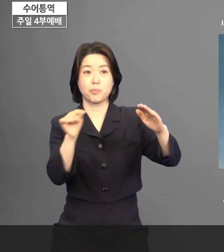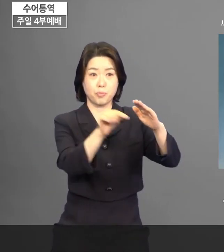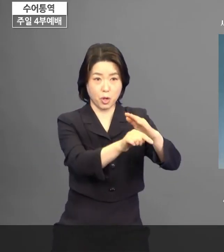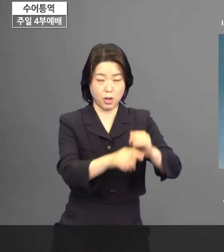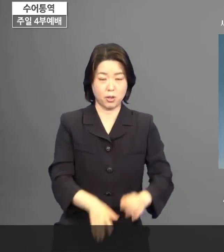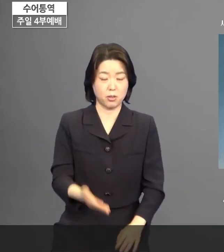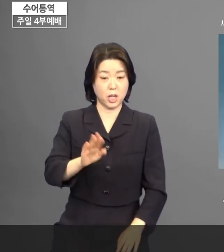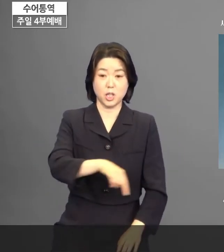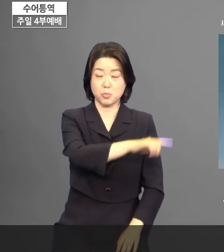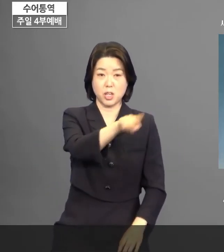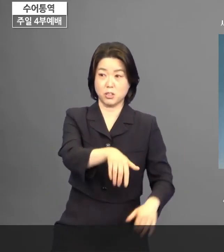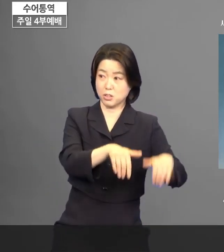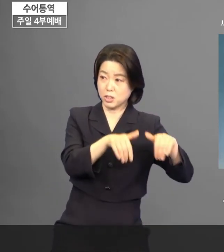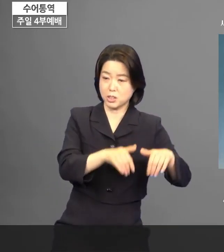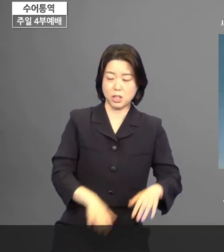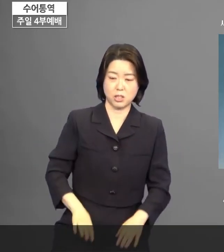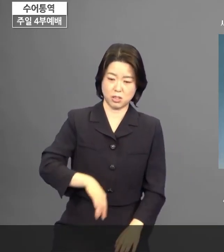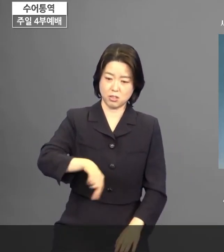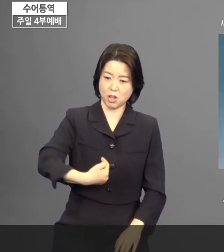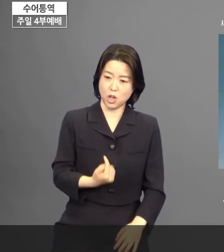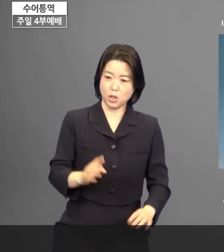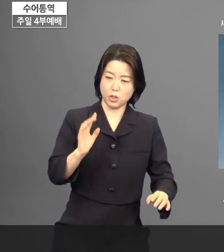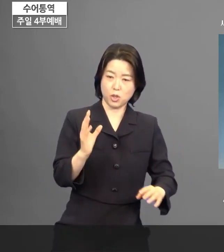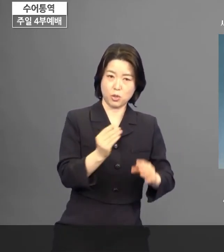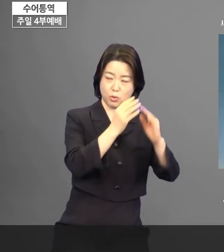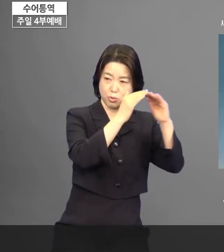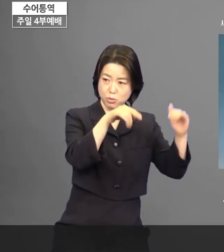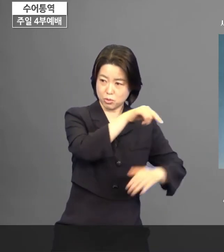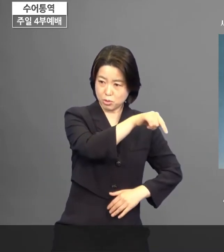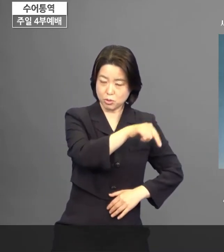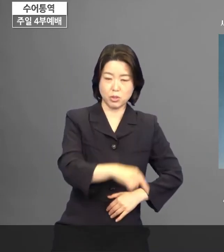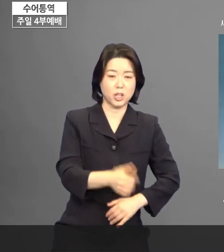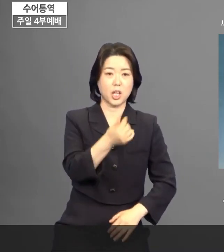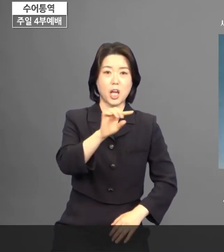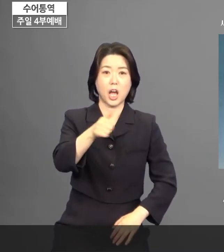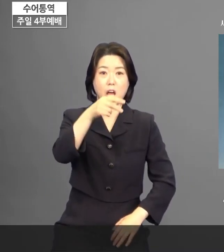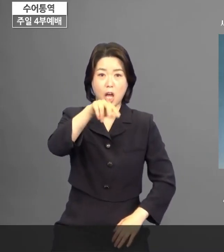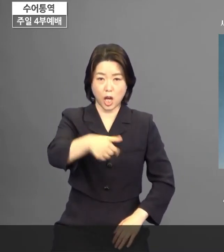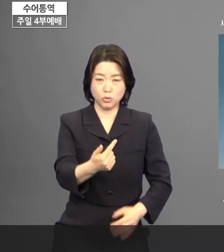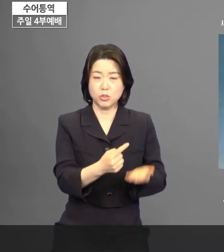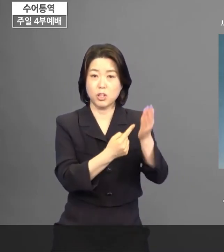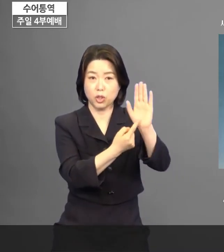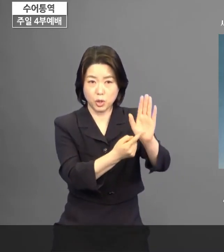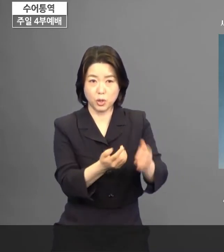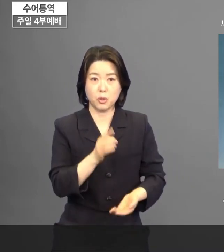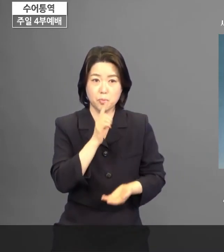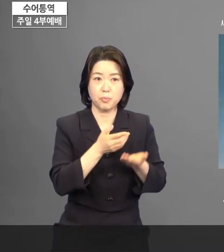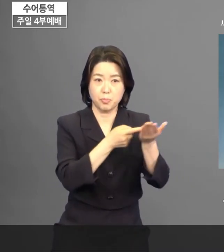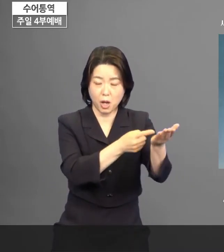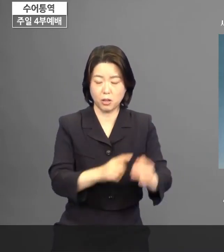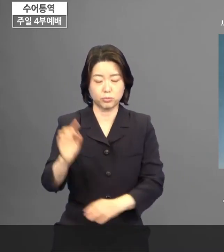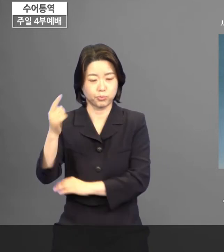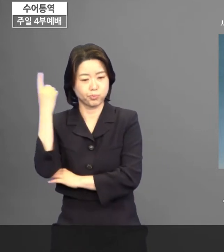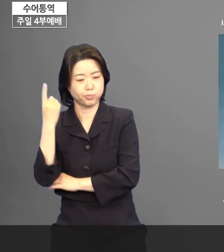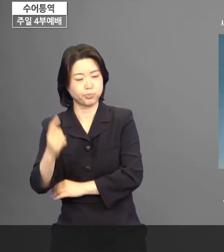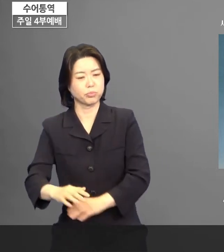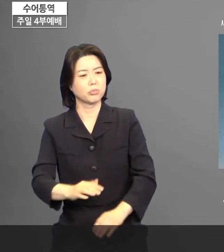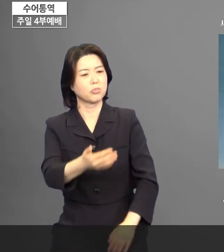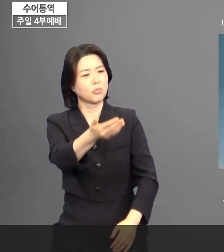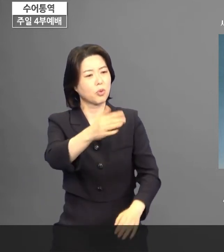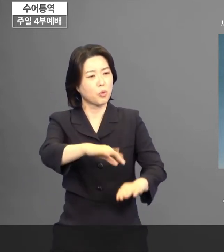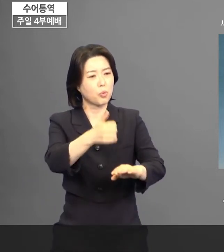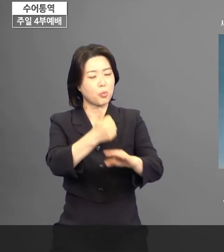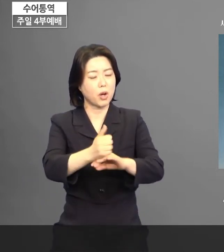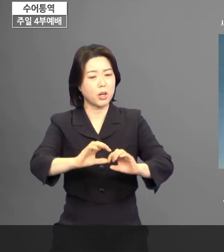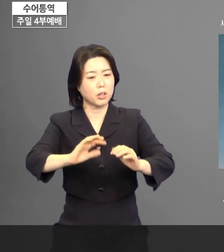사람의 대신들이 자기들의 상전인 한운에게 말하였다. 다윗이 임금님께 조문사절을 보낸 것이